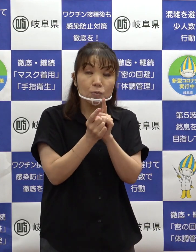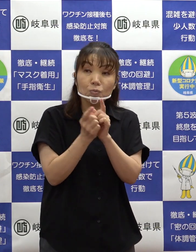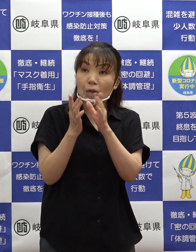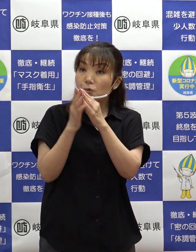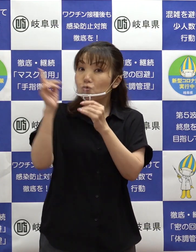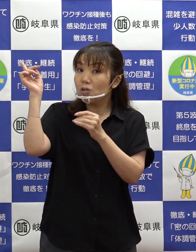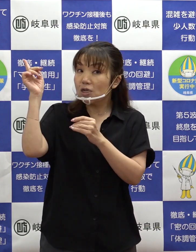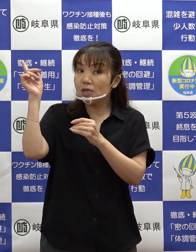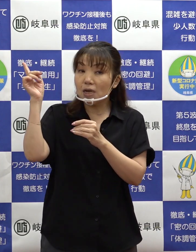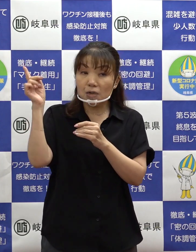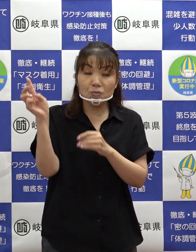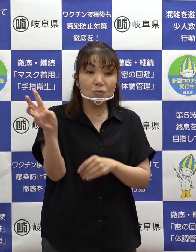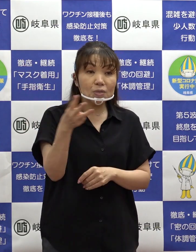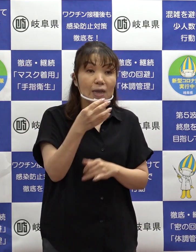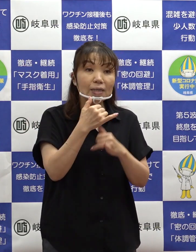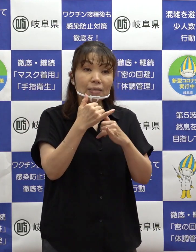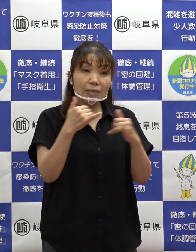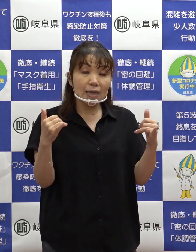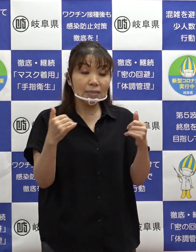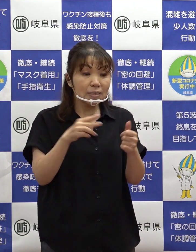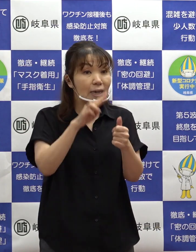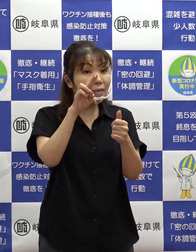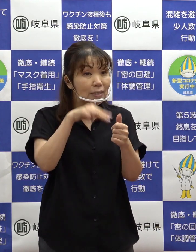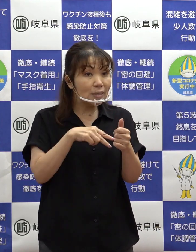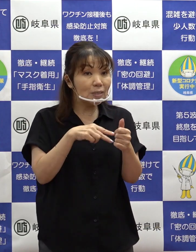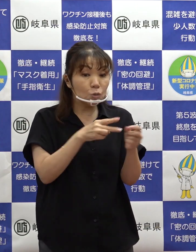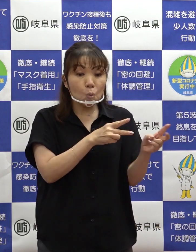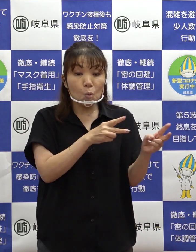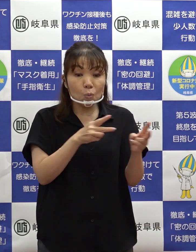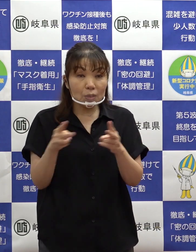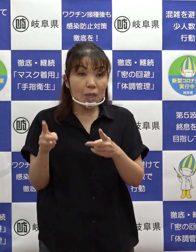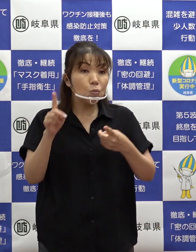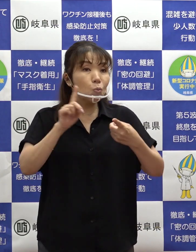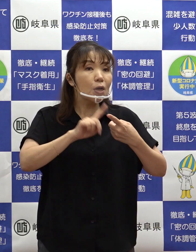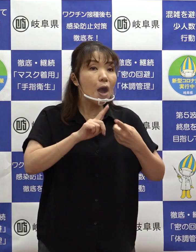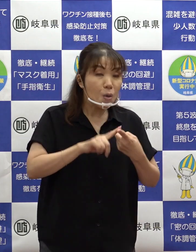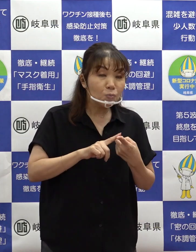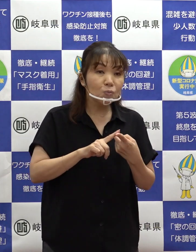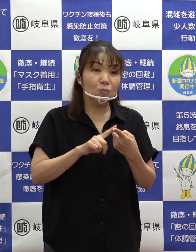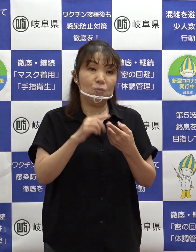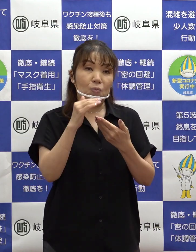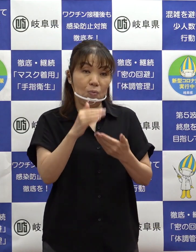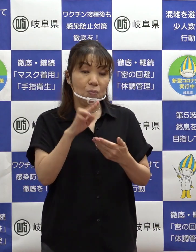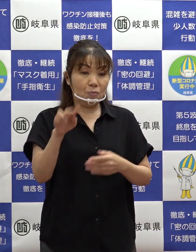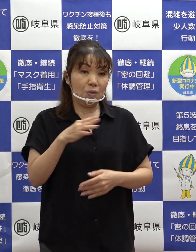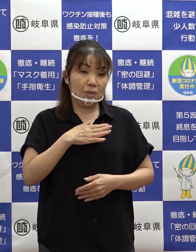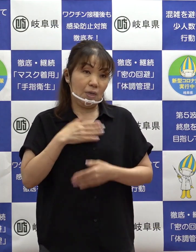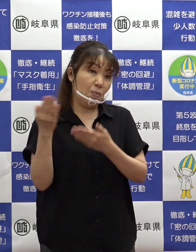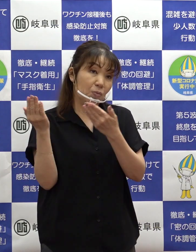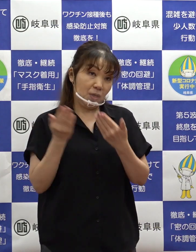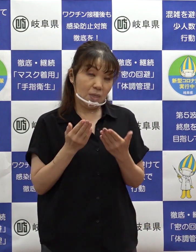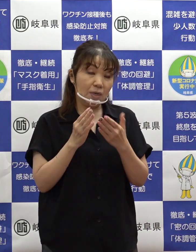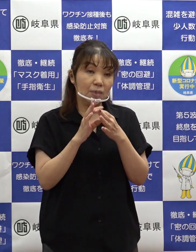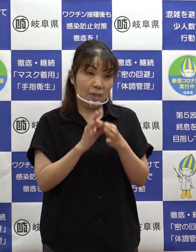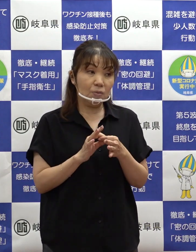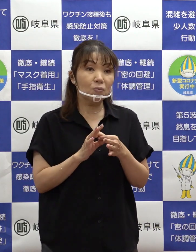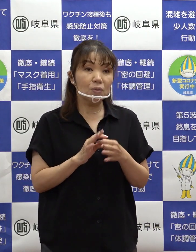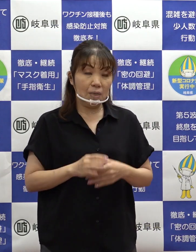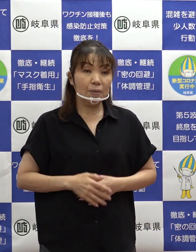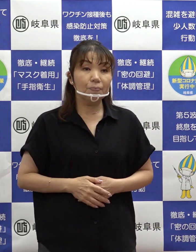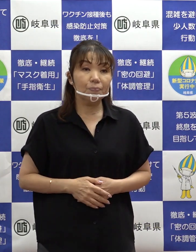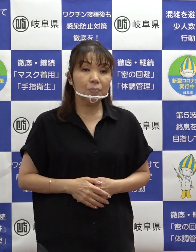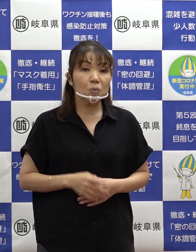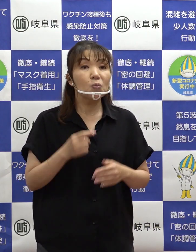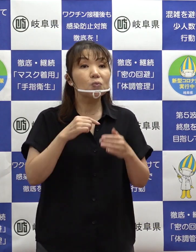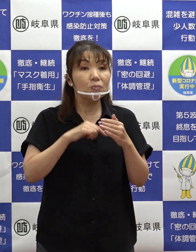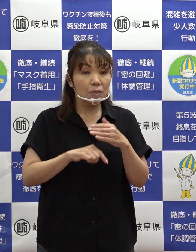ね、第三者認証制度にかなうということでご理解をいただいておりますので、そ